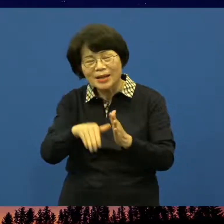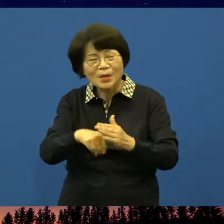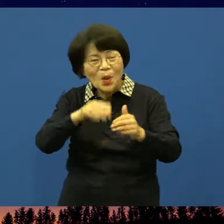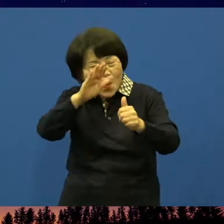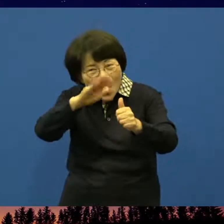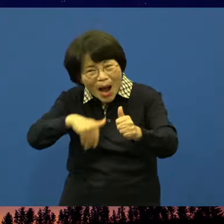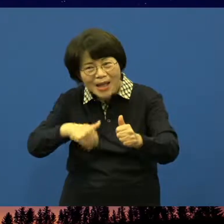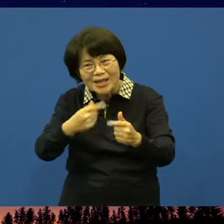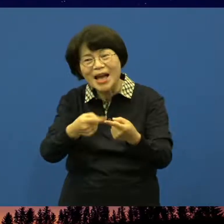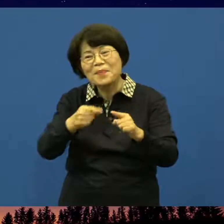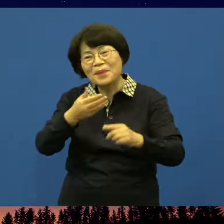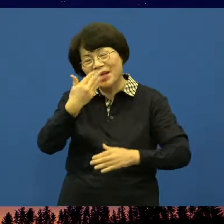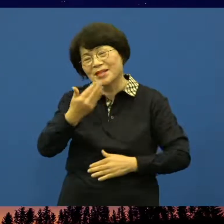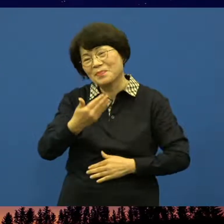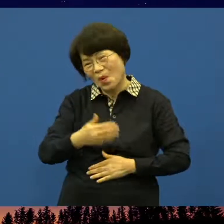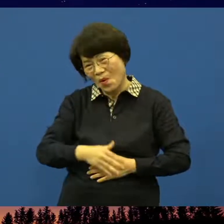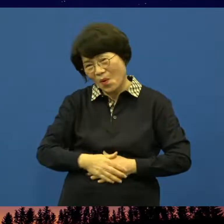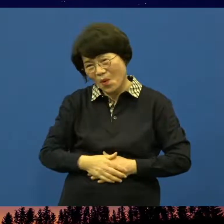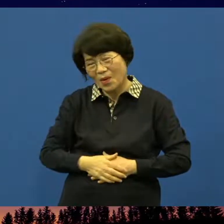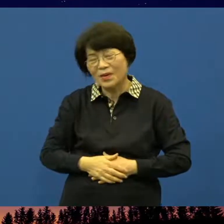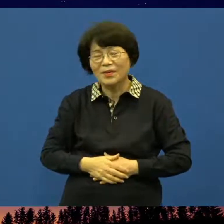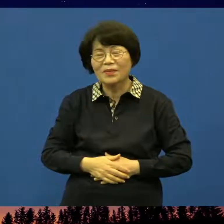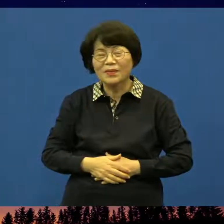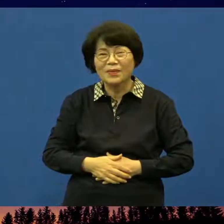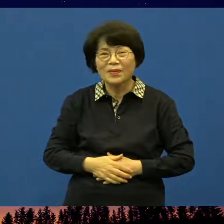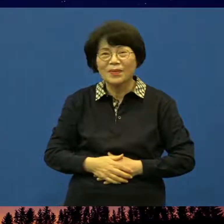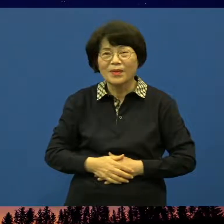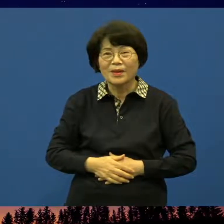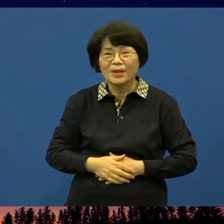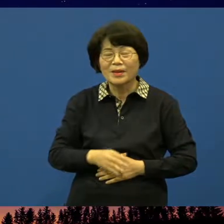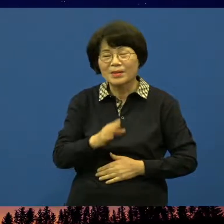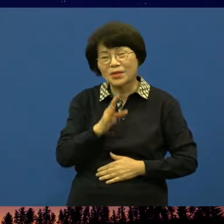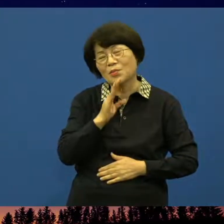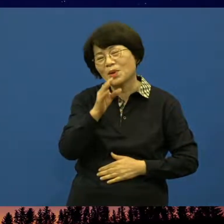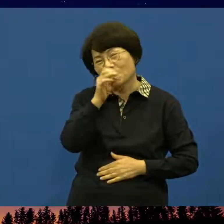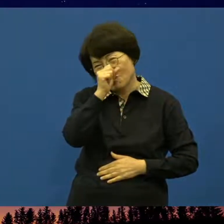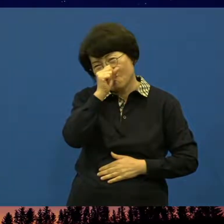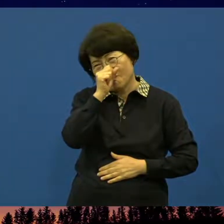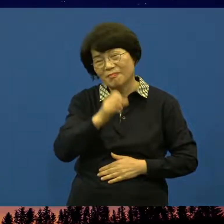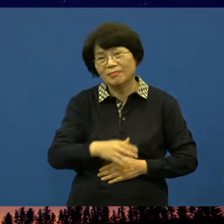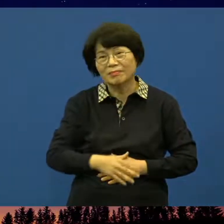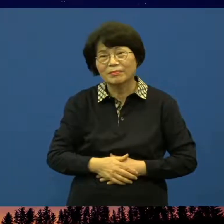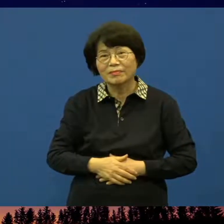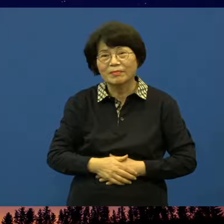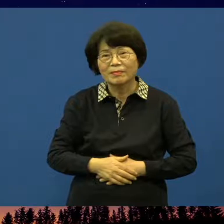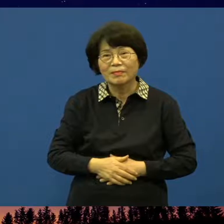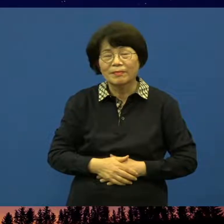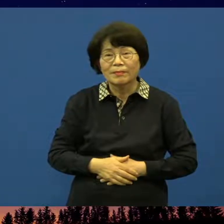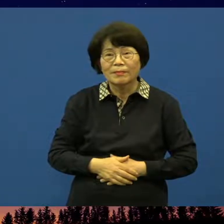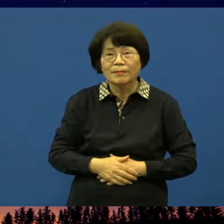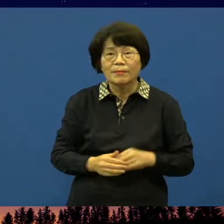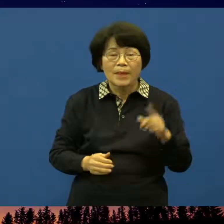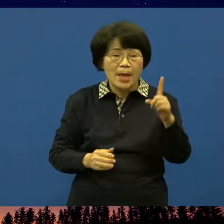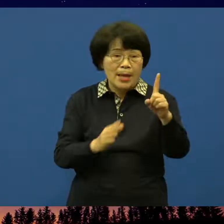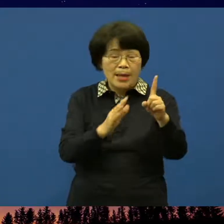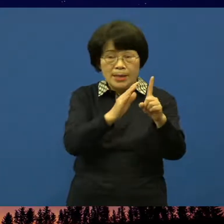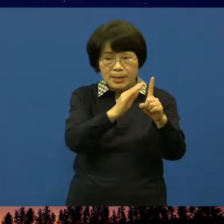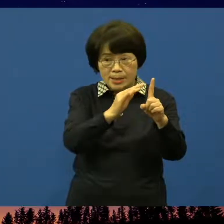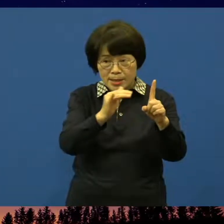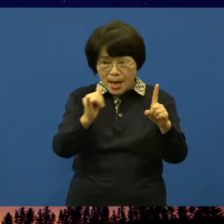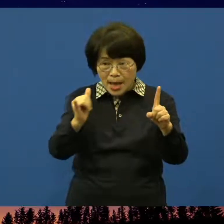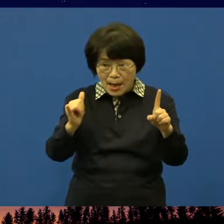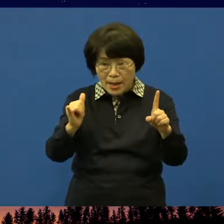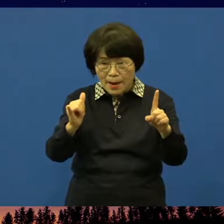뭐 좋은 게 있으면 같이 가자고 그러고, 뭐 천하를 얻은 거죠, 여러분. 한 사람이 그렇잖아요. 한 사람이 나에게